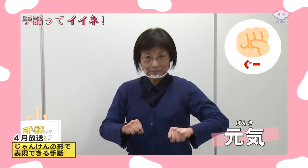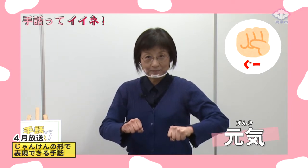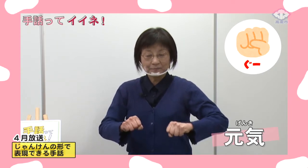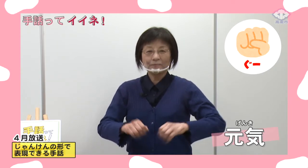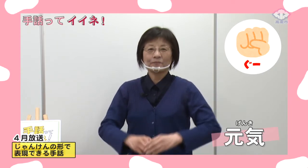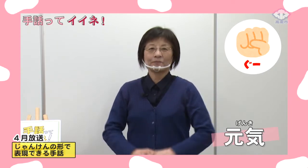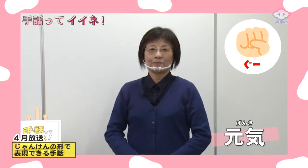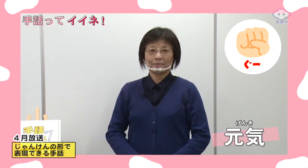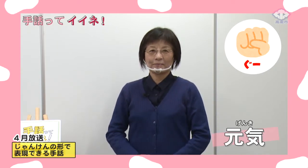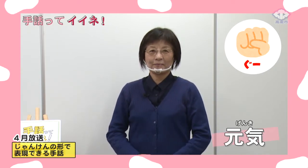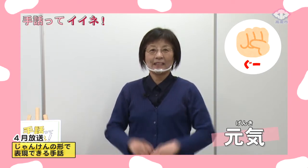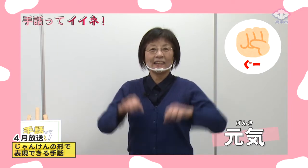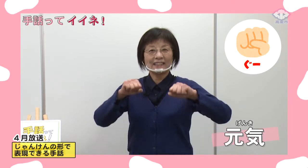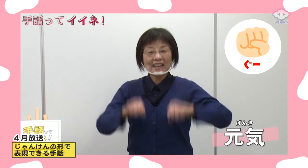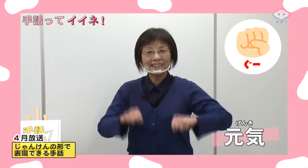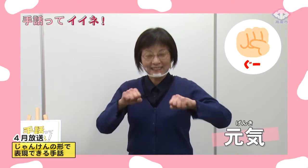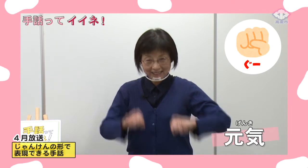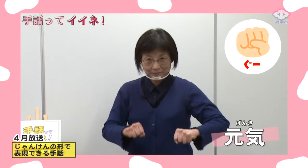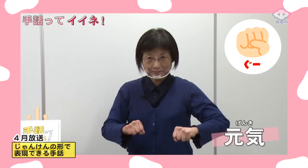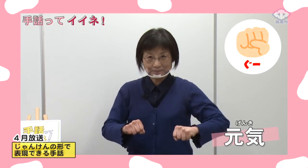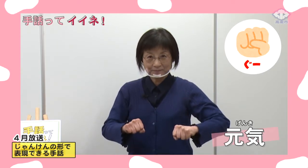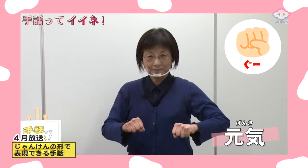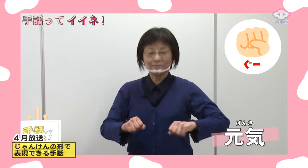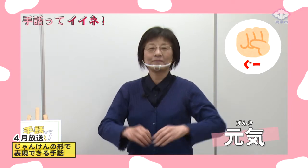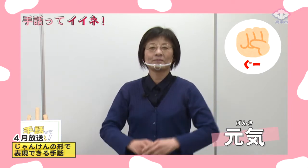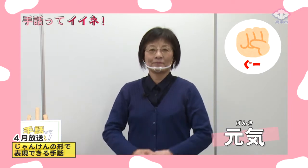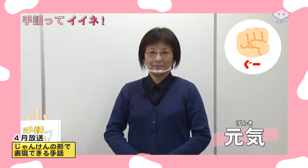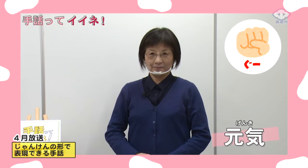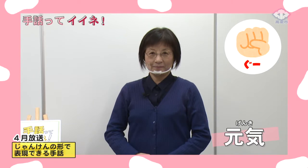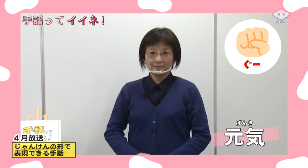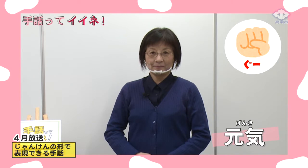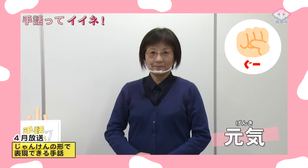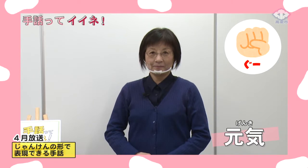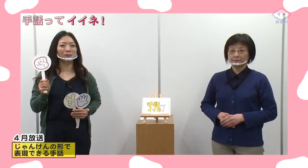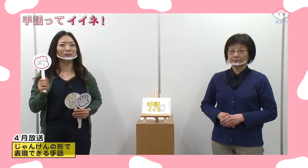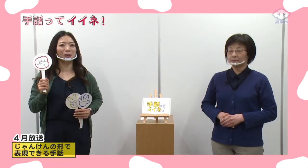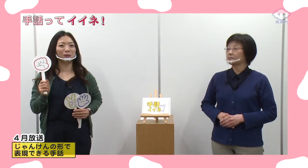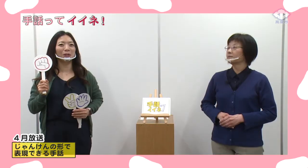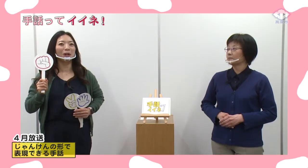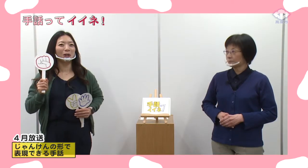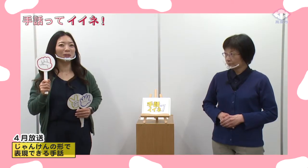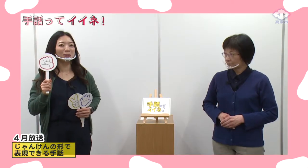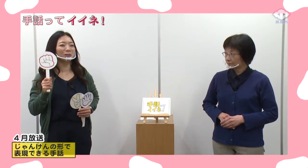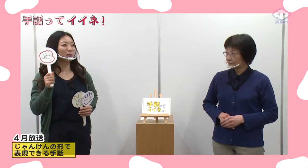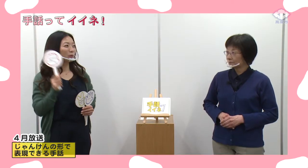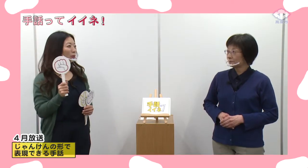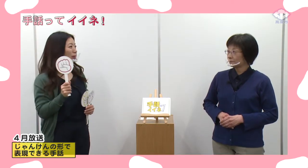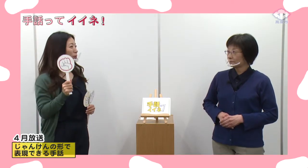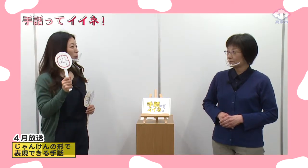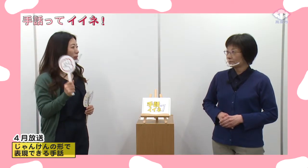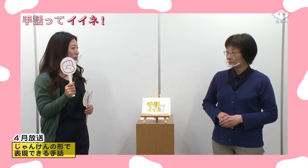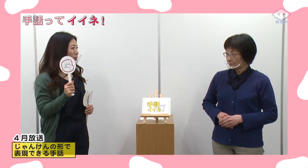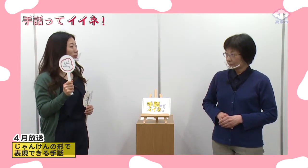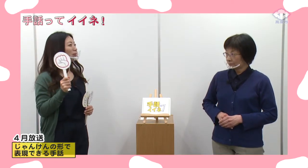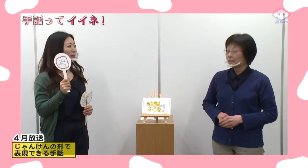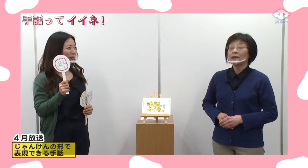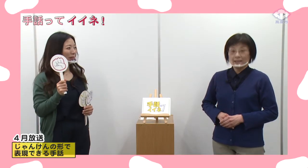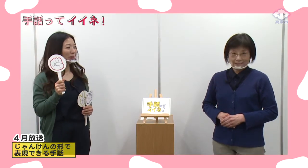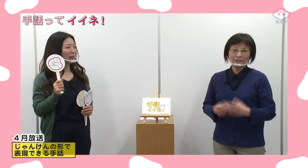元気。 はい、 幅さん、グーだけでも3つもあるんですね。 そう